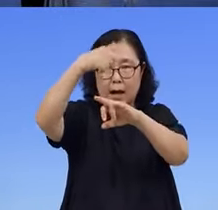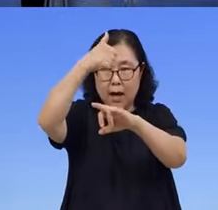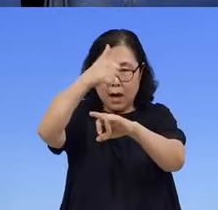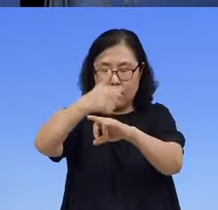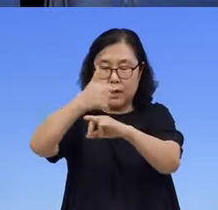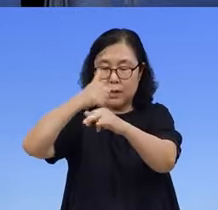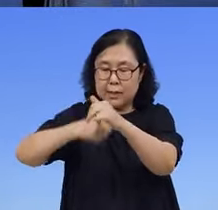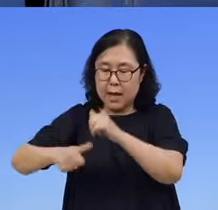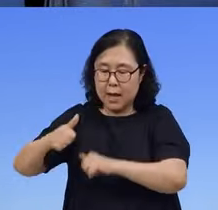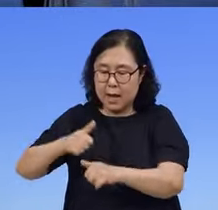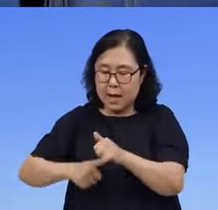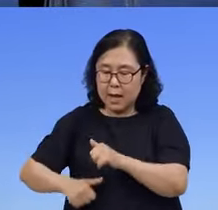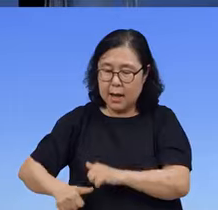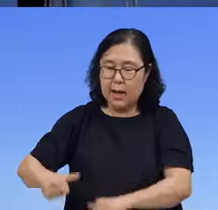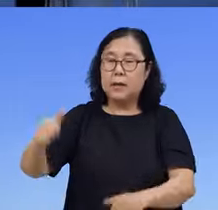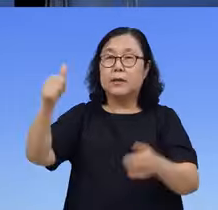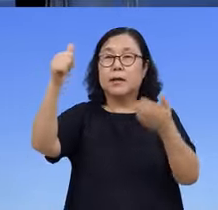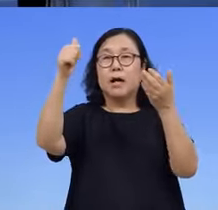호산나 호산나